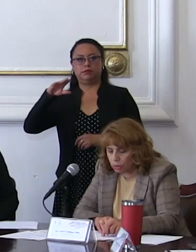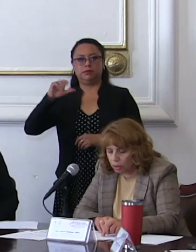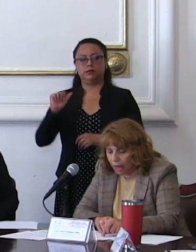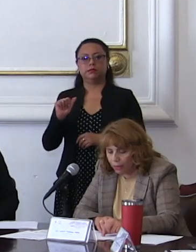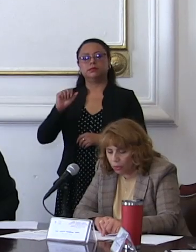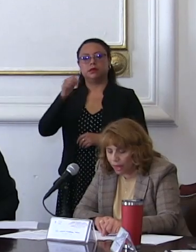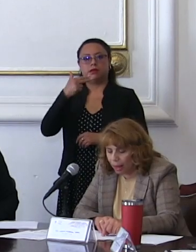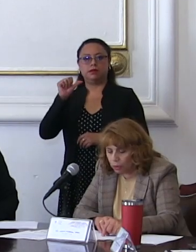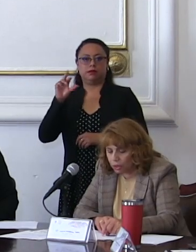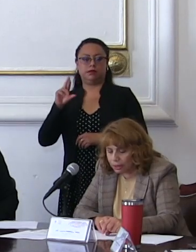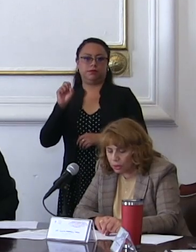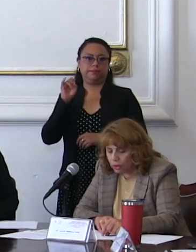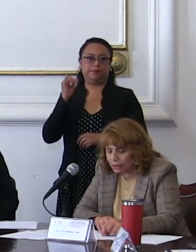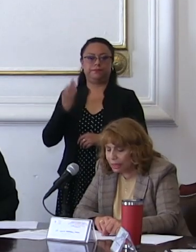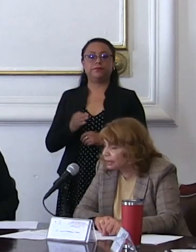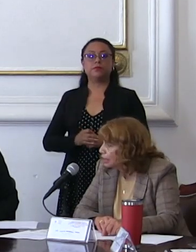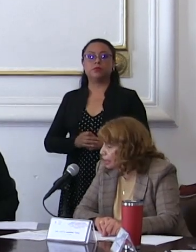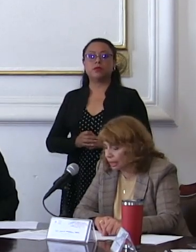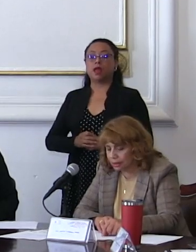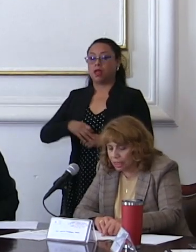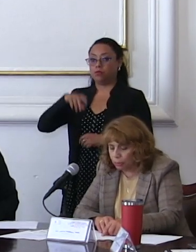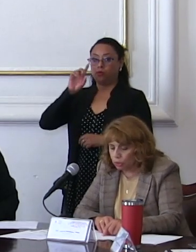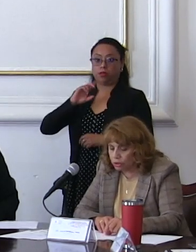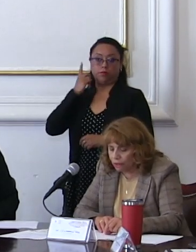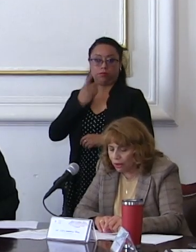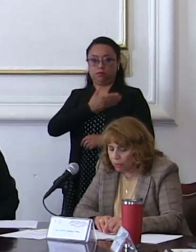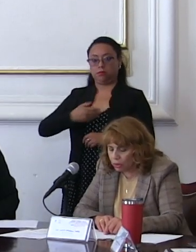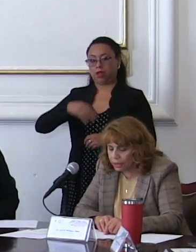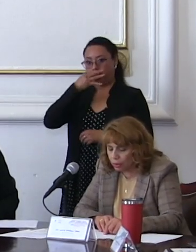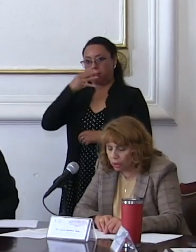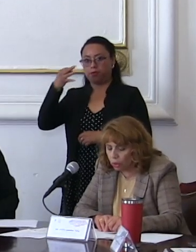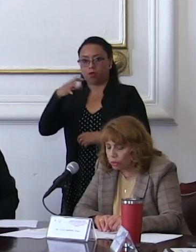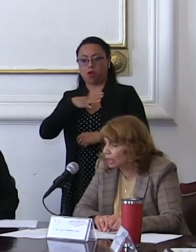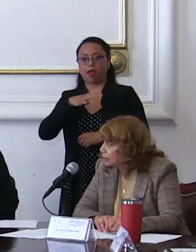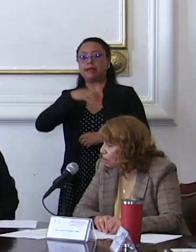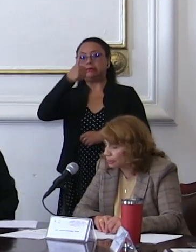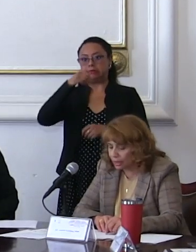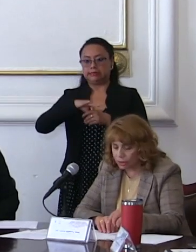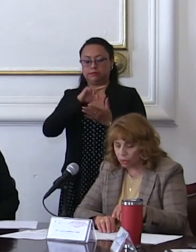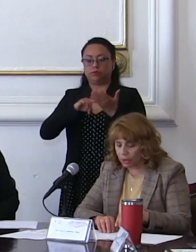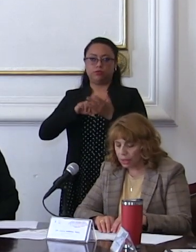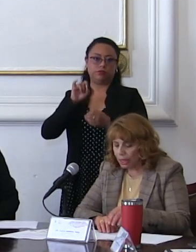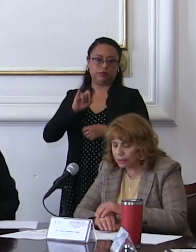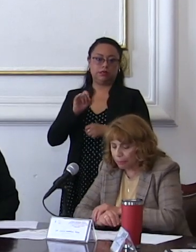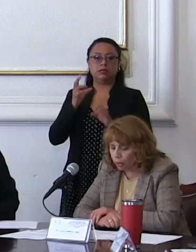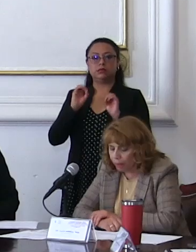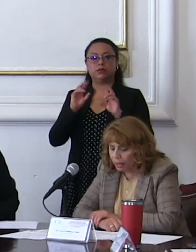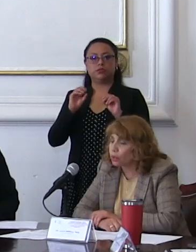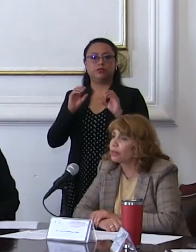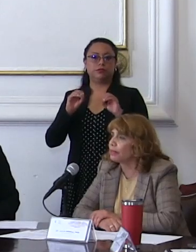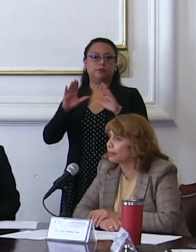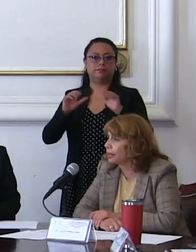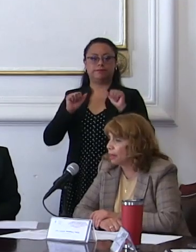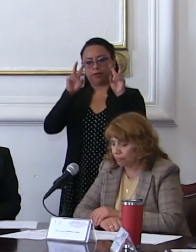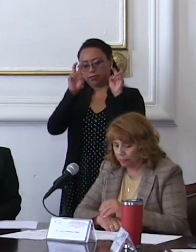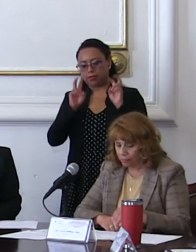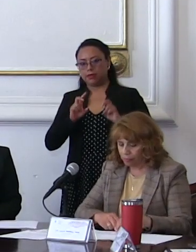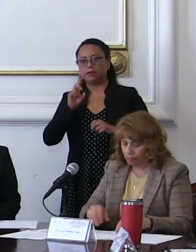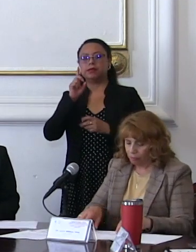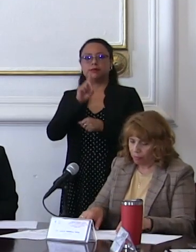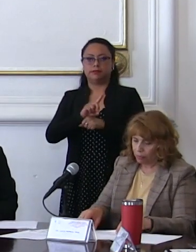El resultado de la votación es el siguiente: 6 votos a favor, 0 en contra, 0 abstenciones. Se aprueba el orden del